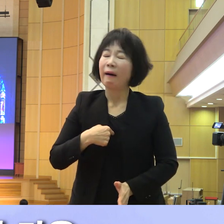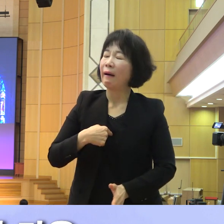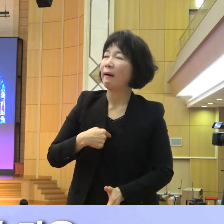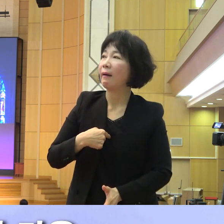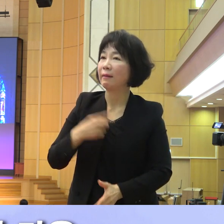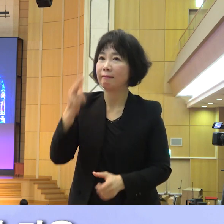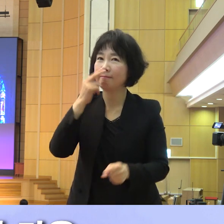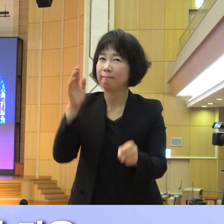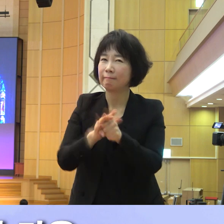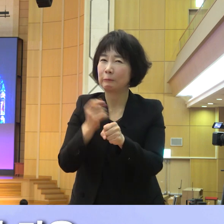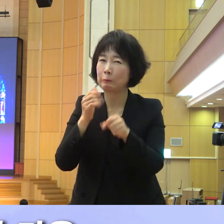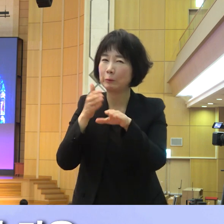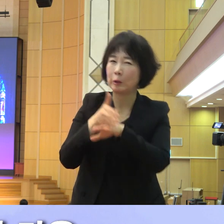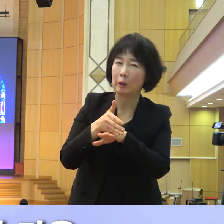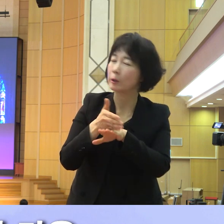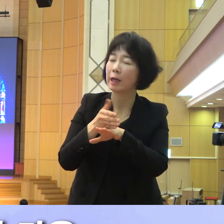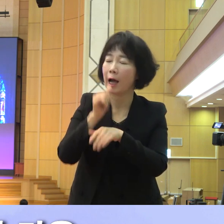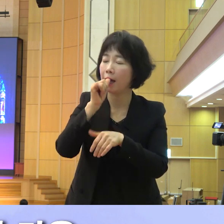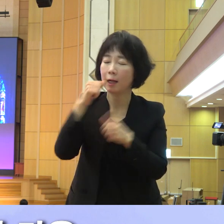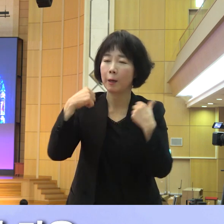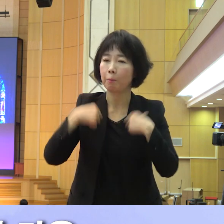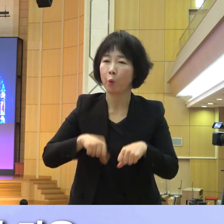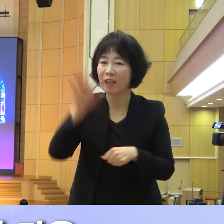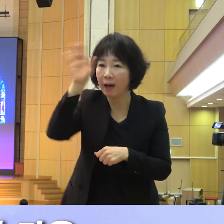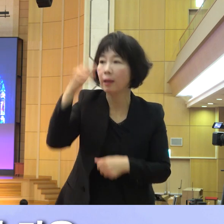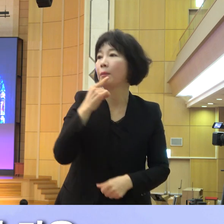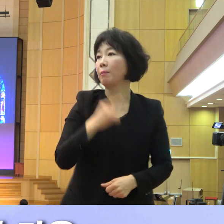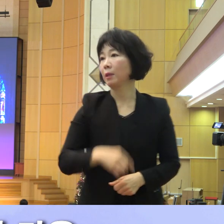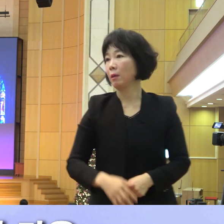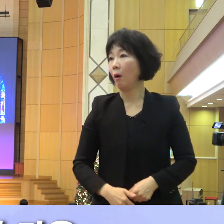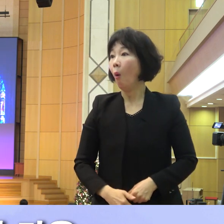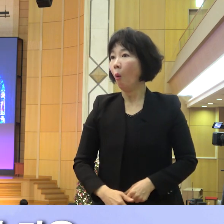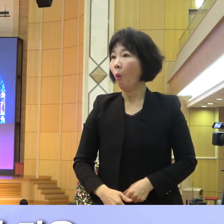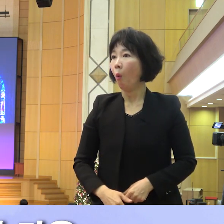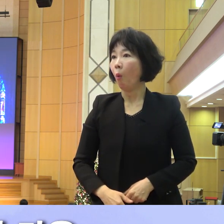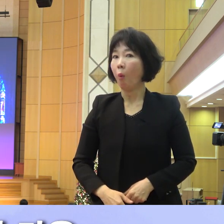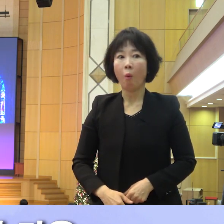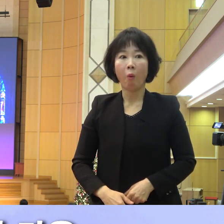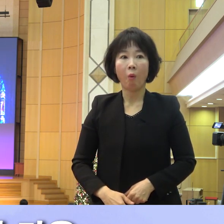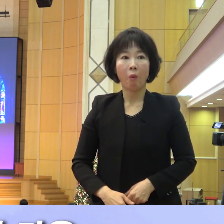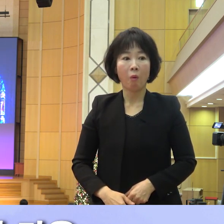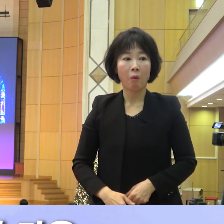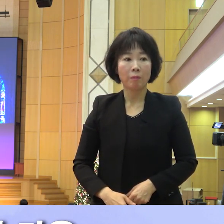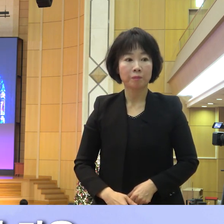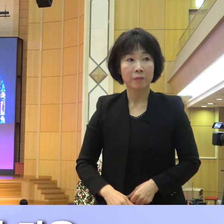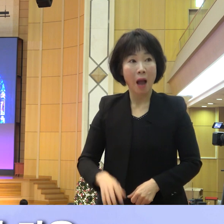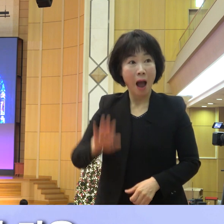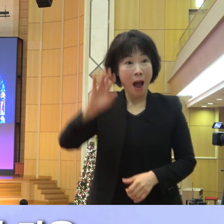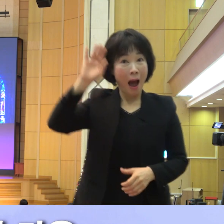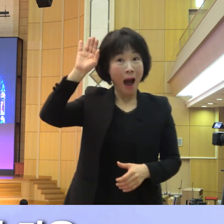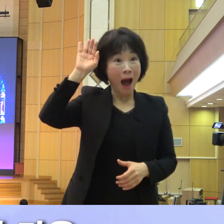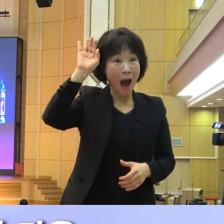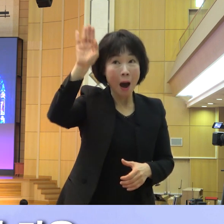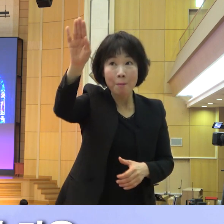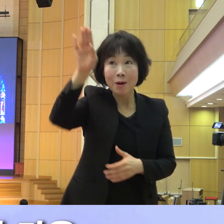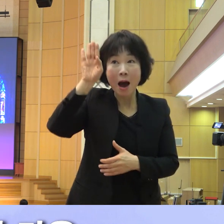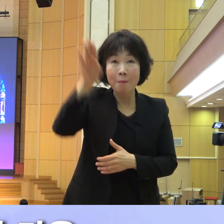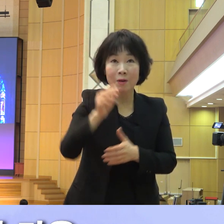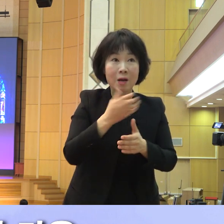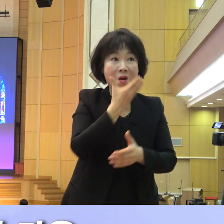그렇게 말하잖아요. 근데 성경에는 안 되는 줄 알면서도 된다라고